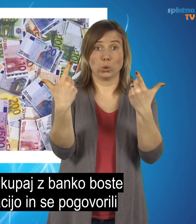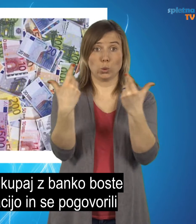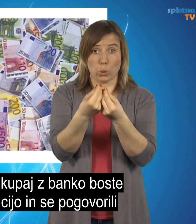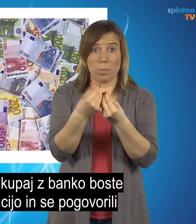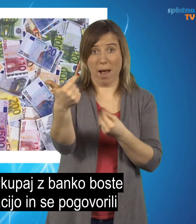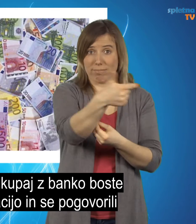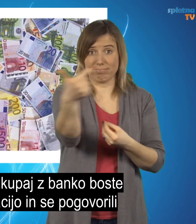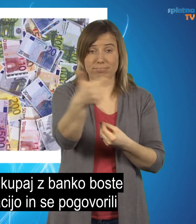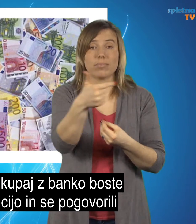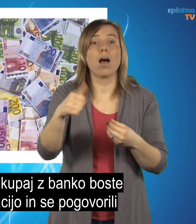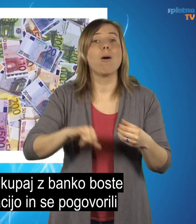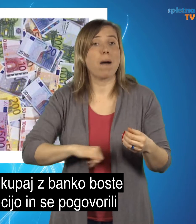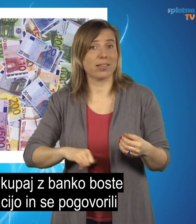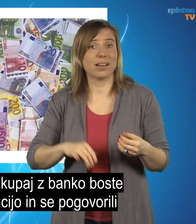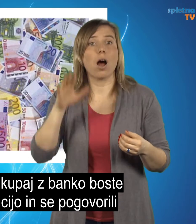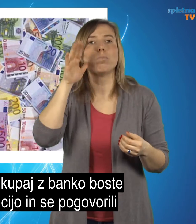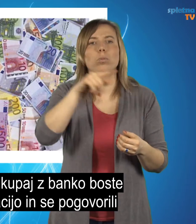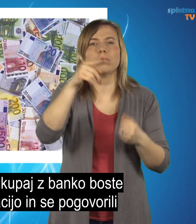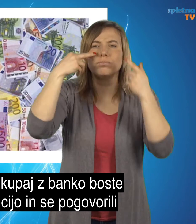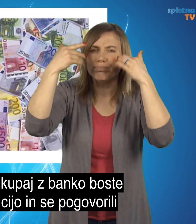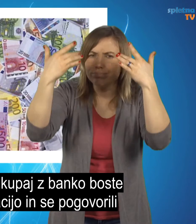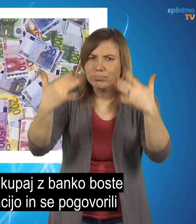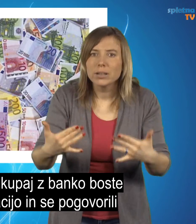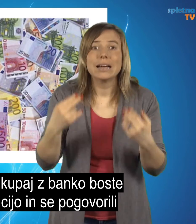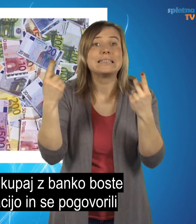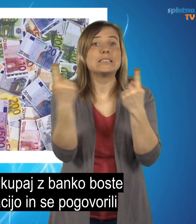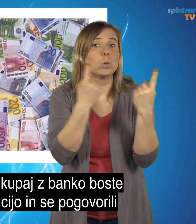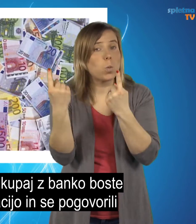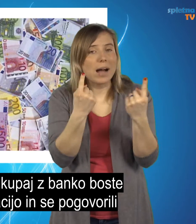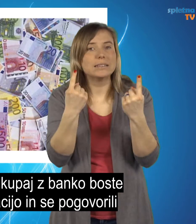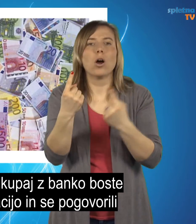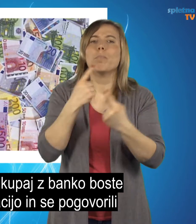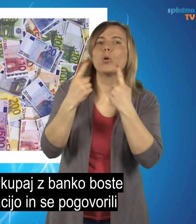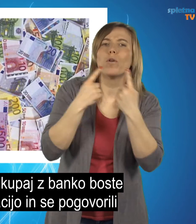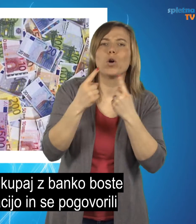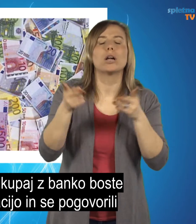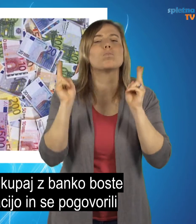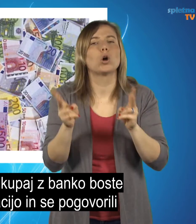Skupaj z banko boste pregledali situacijo in se pogovorili o možnih rešitvah.